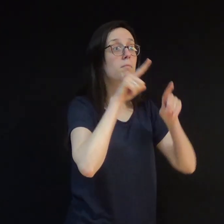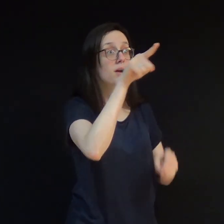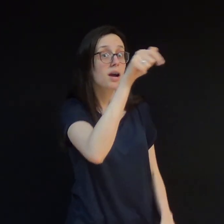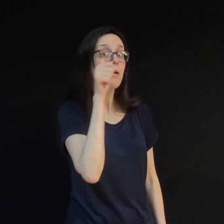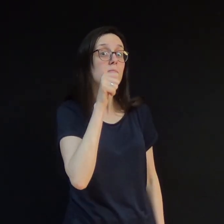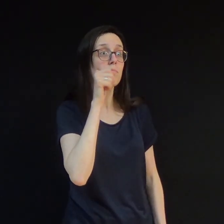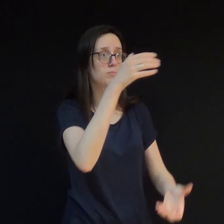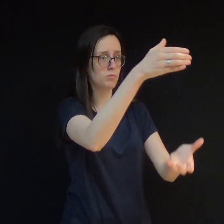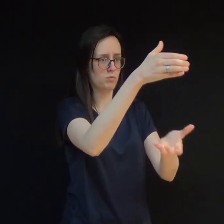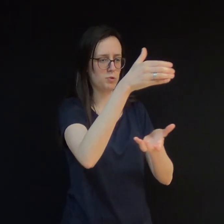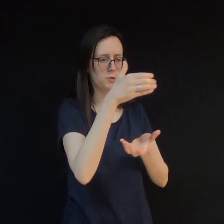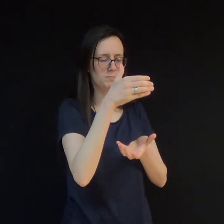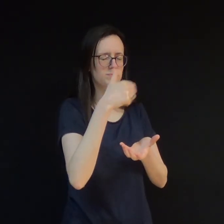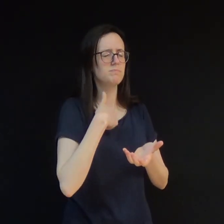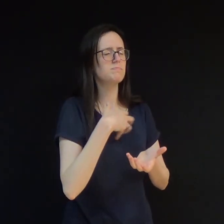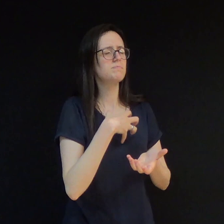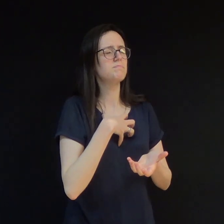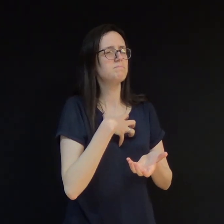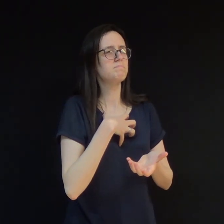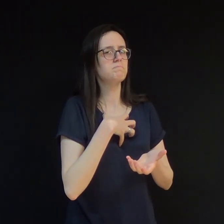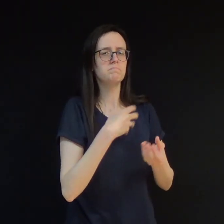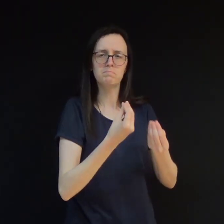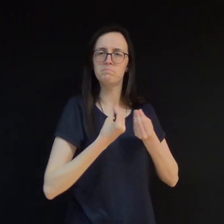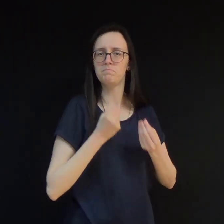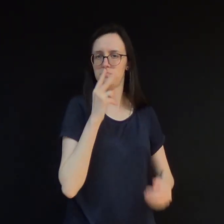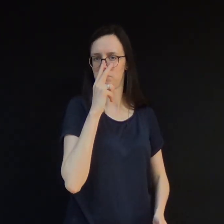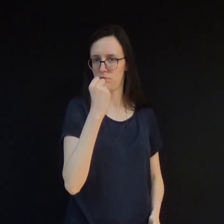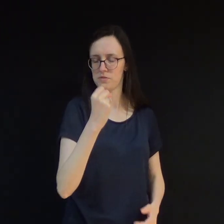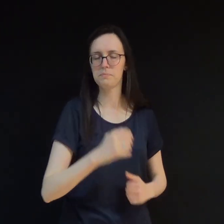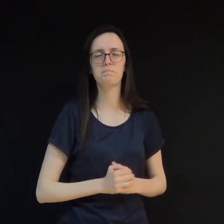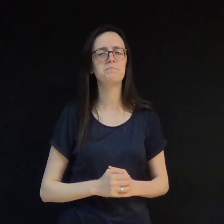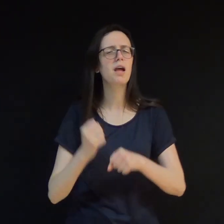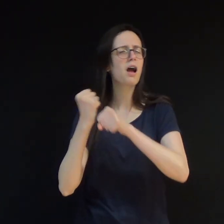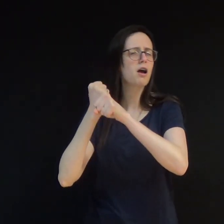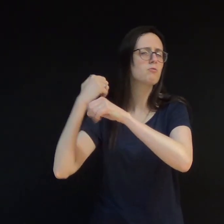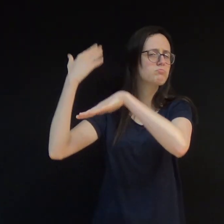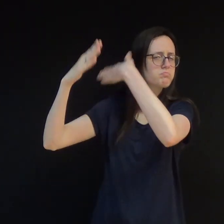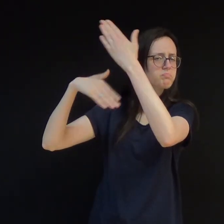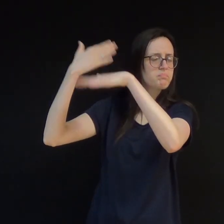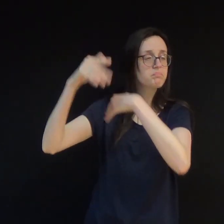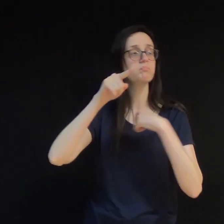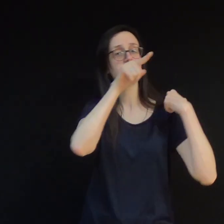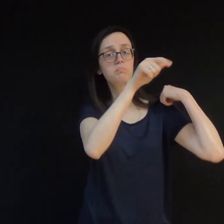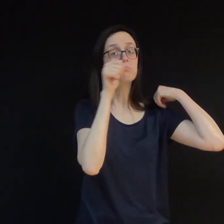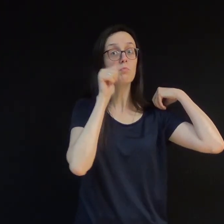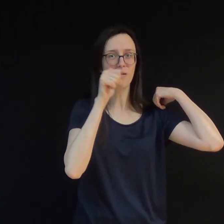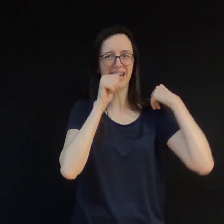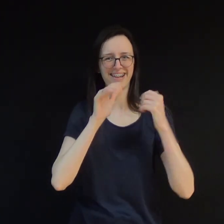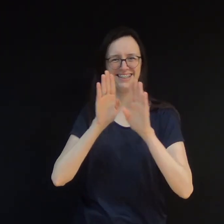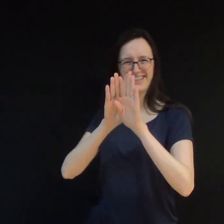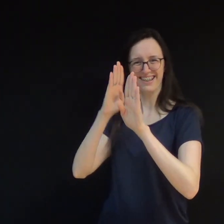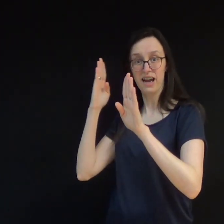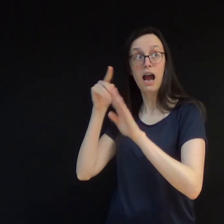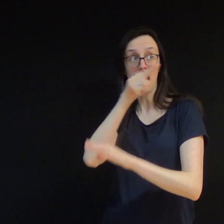e fortaleceu anos depois essa jovem mulher ficou gravemente doente os médicos locais estavam